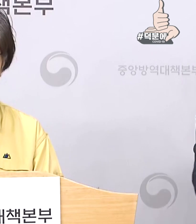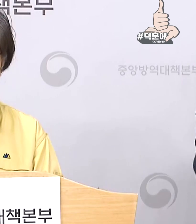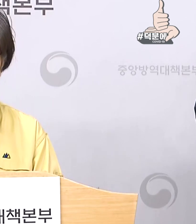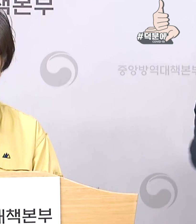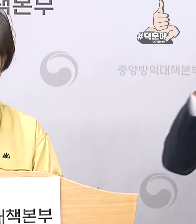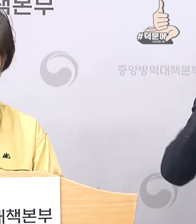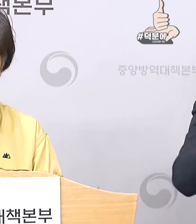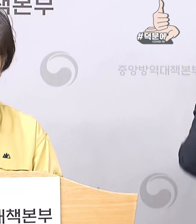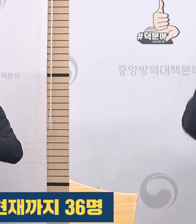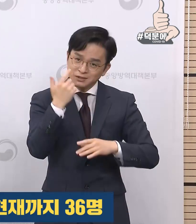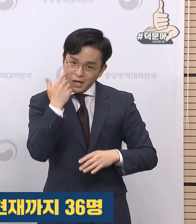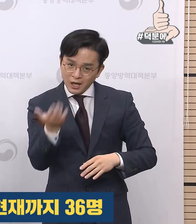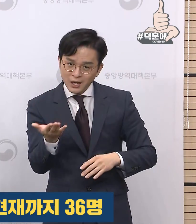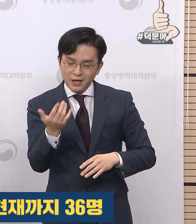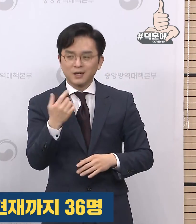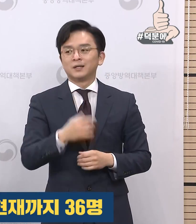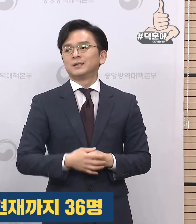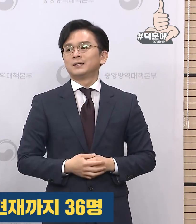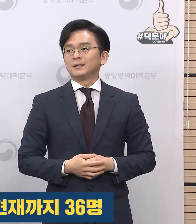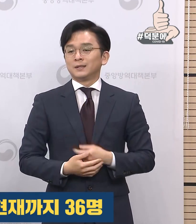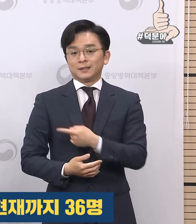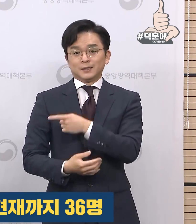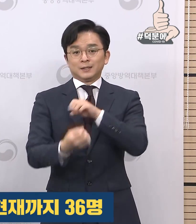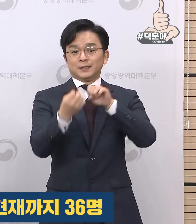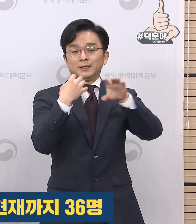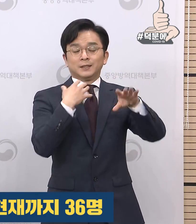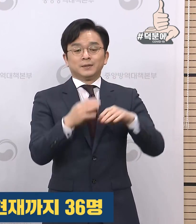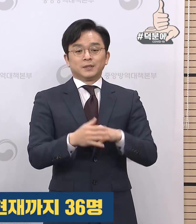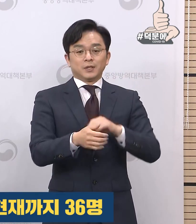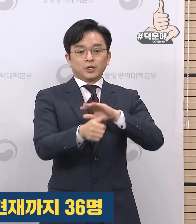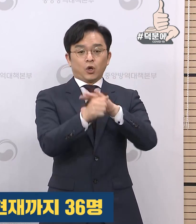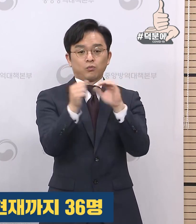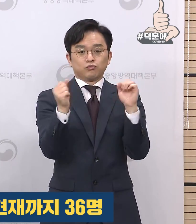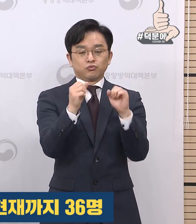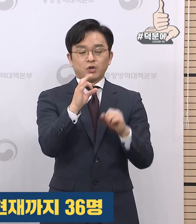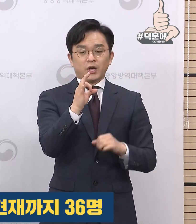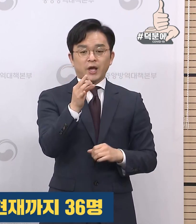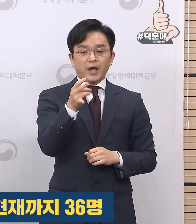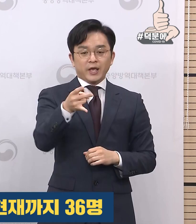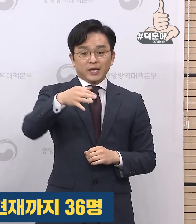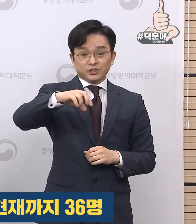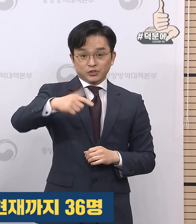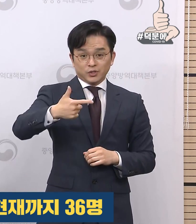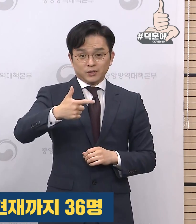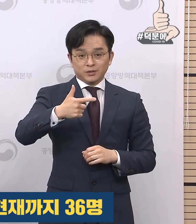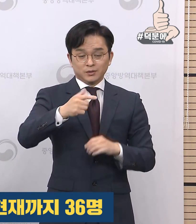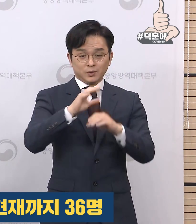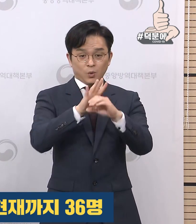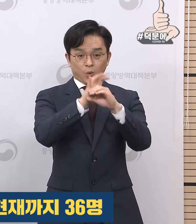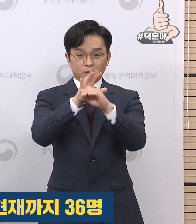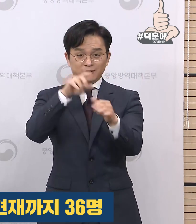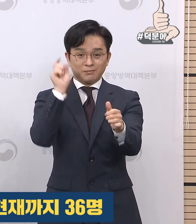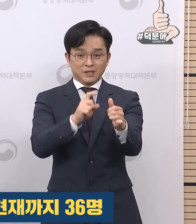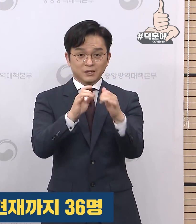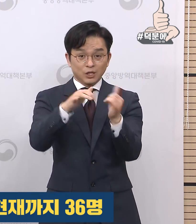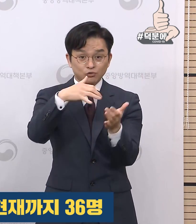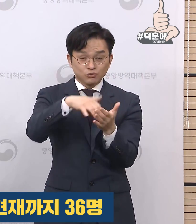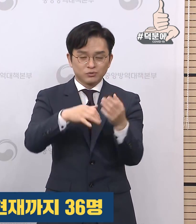건인지 질문 주셨고, 현재 경북 예천에서 확인된 확진자는 현재까지